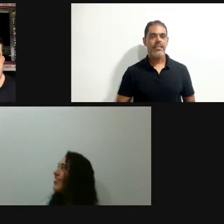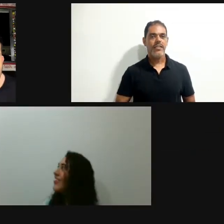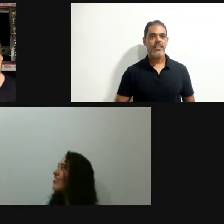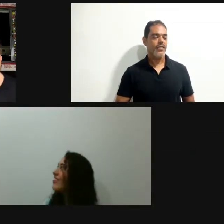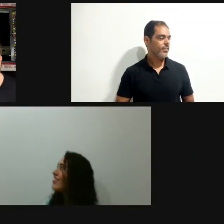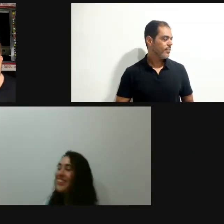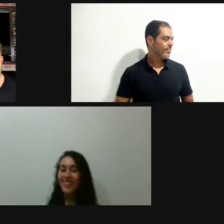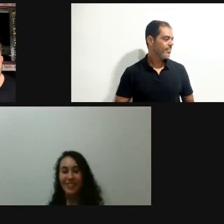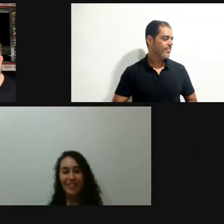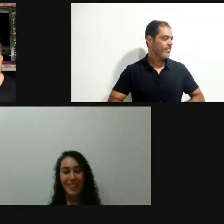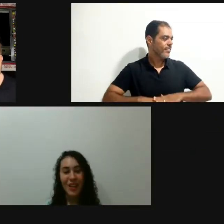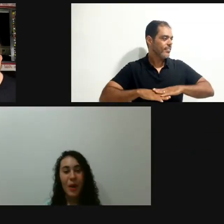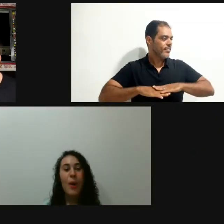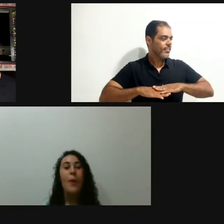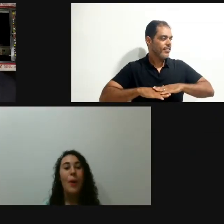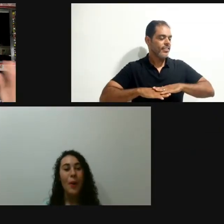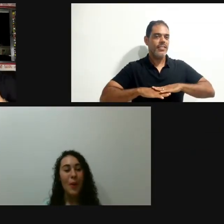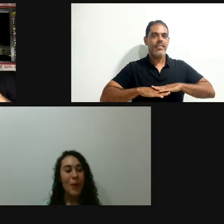Bia, Agora.